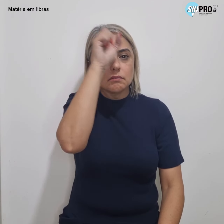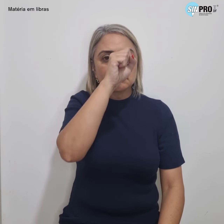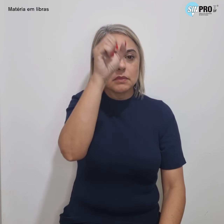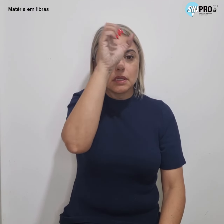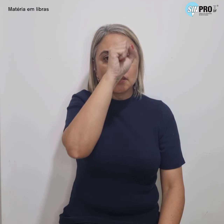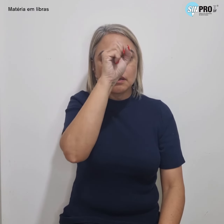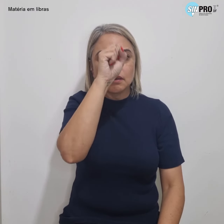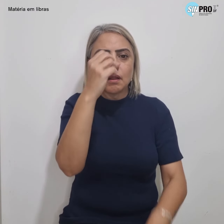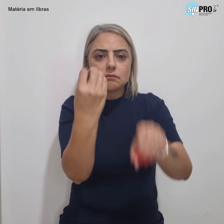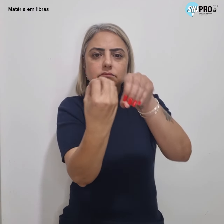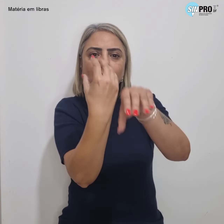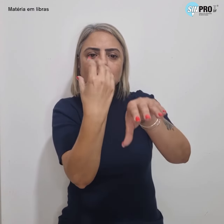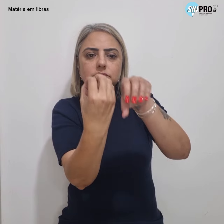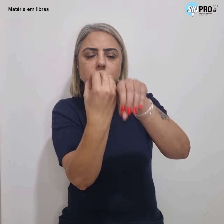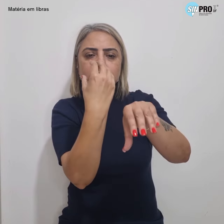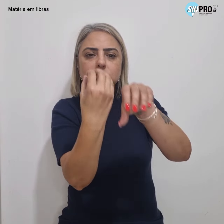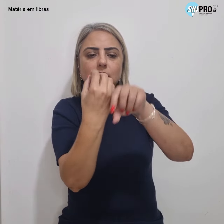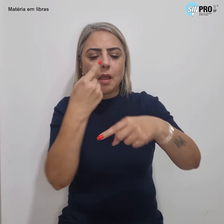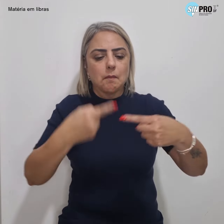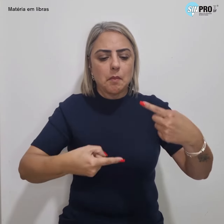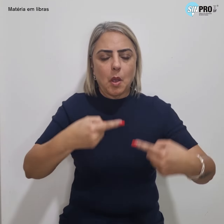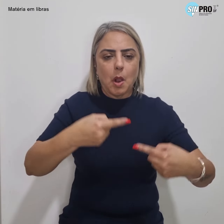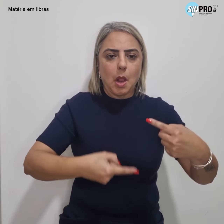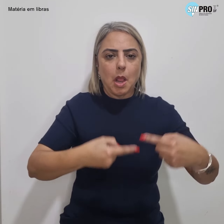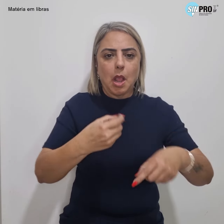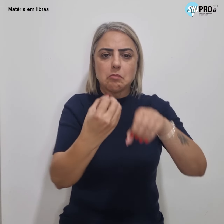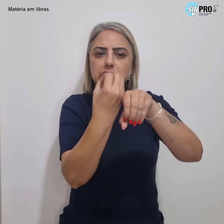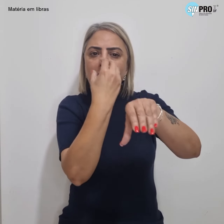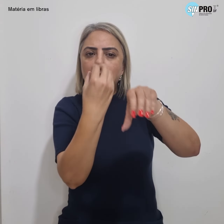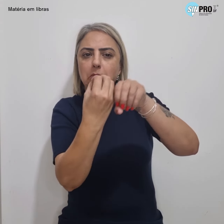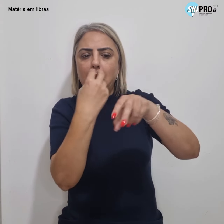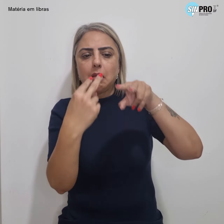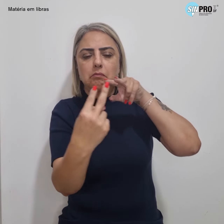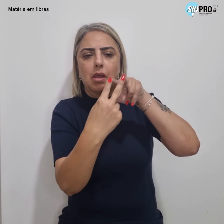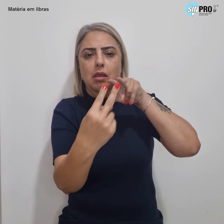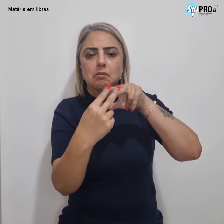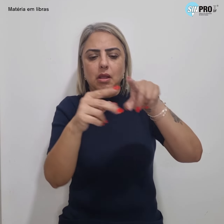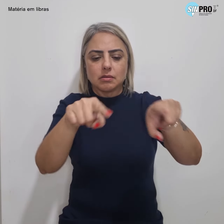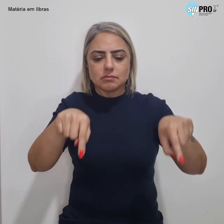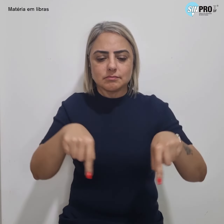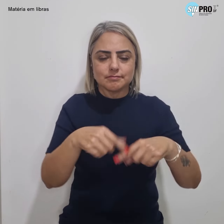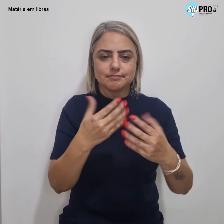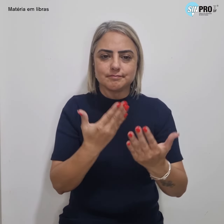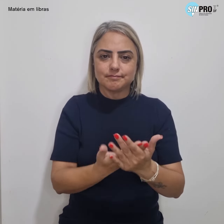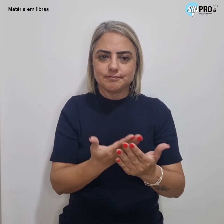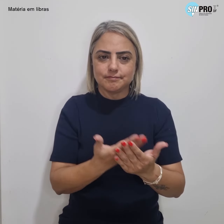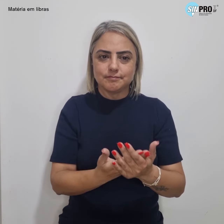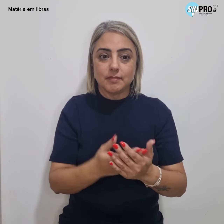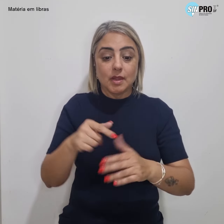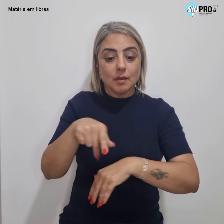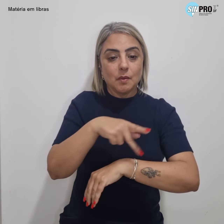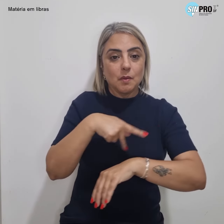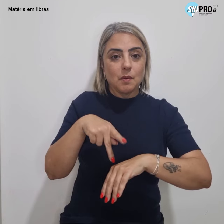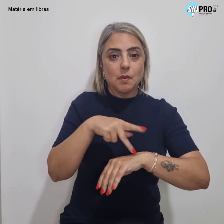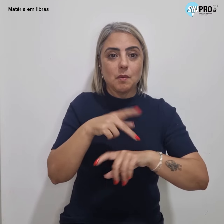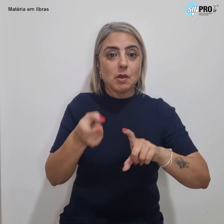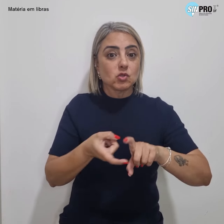trazidos pela política de digitalização da sala de aula. O país suspendeu um